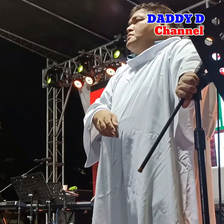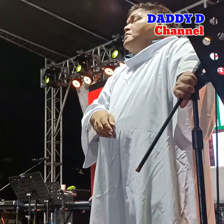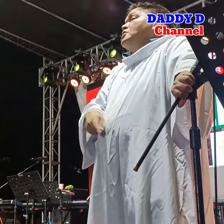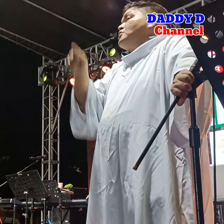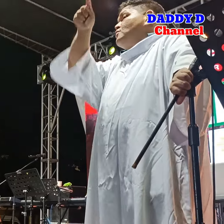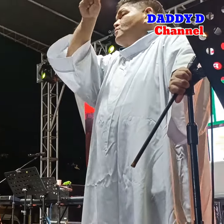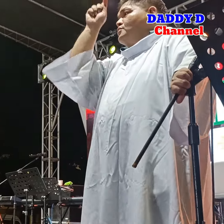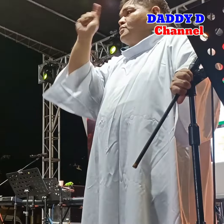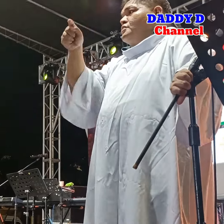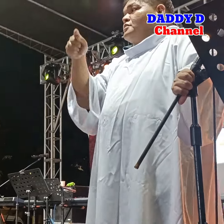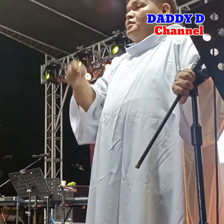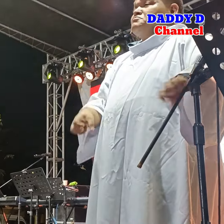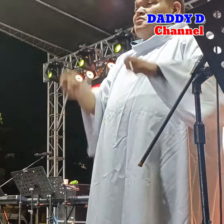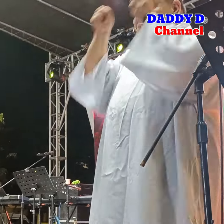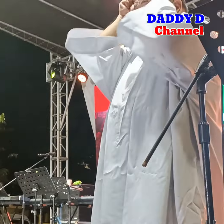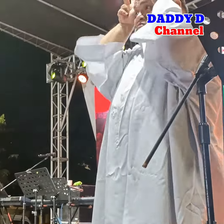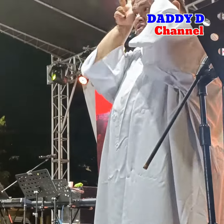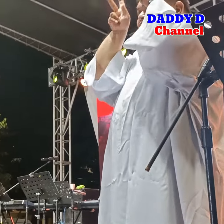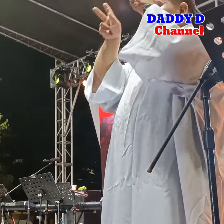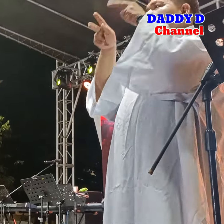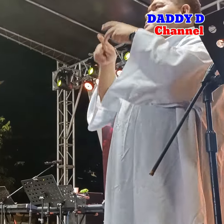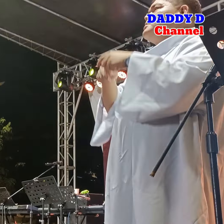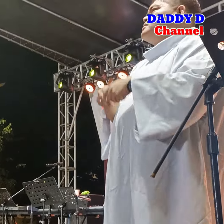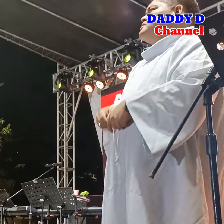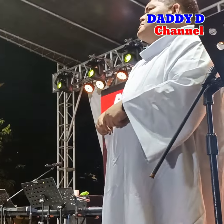Ang tanong, magpapabudol pa ba tayo?